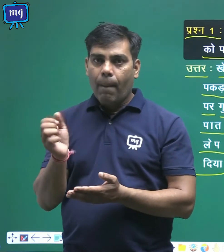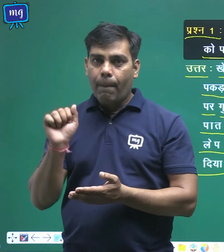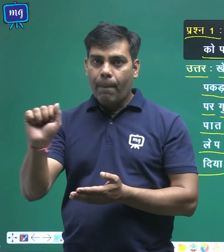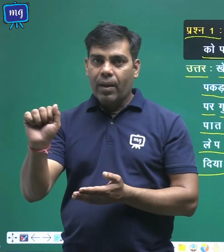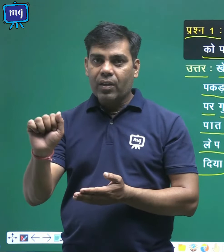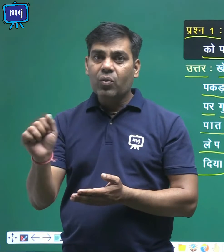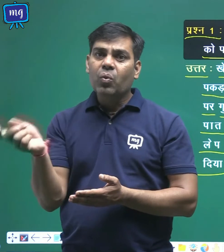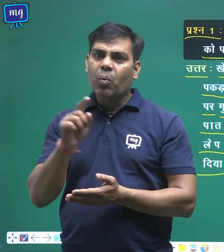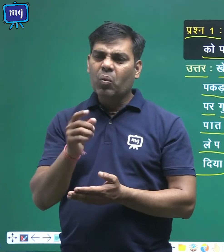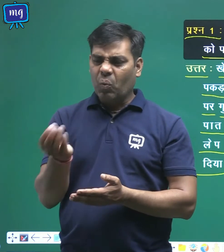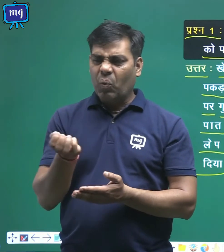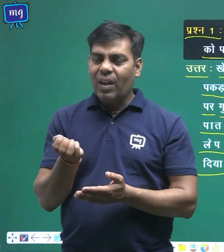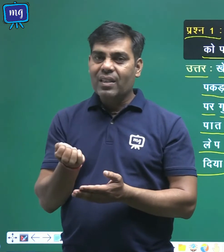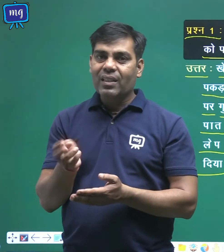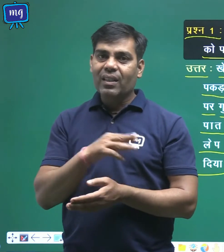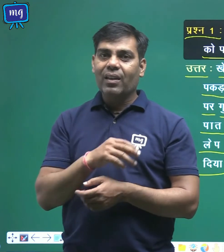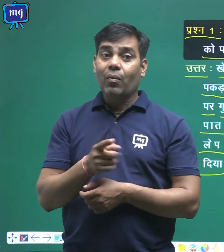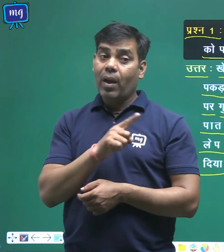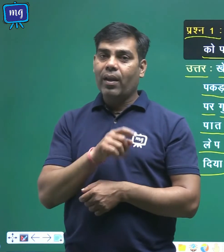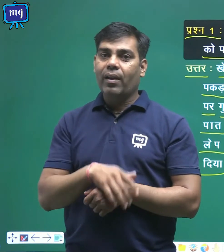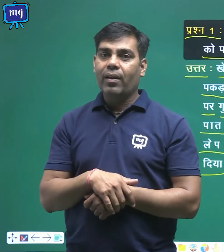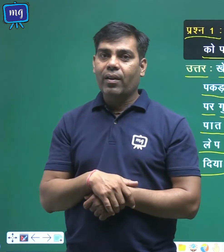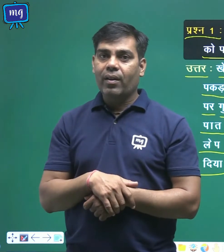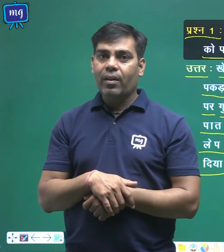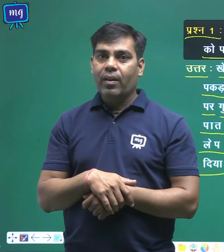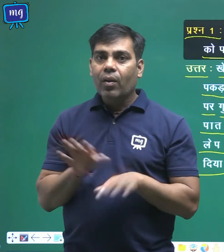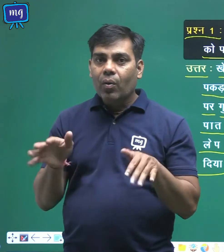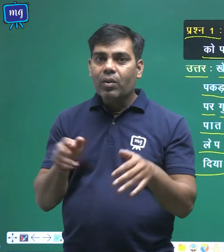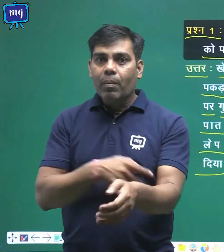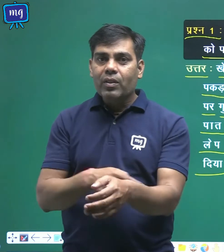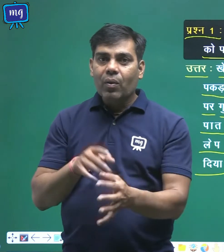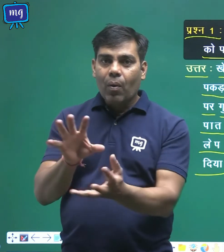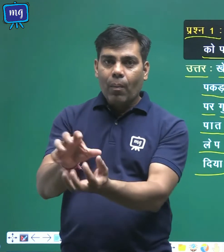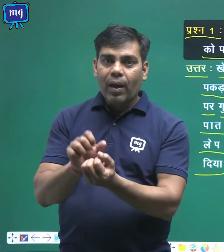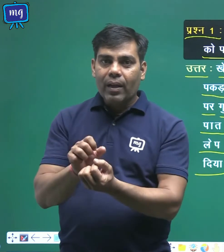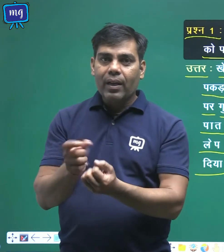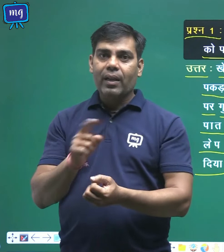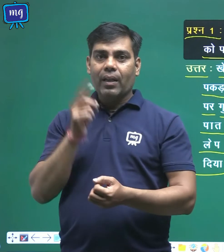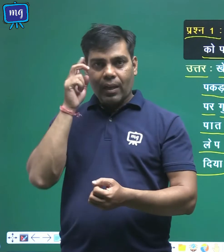था वह कुरज को पकड़ने के लिए